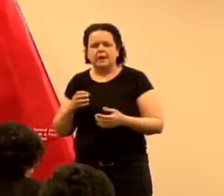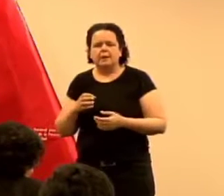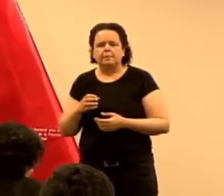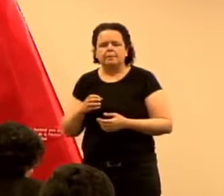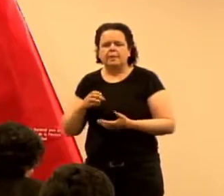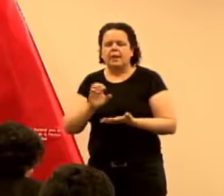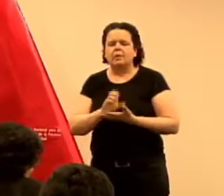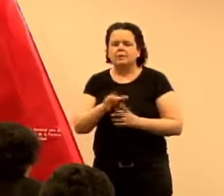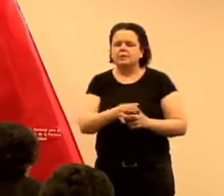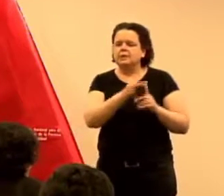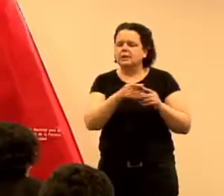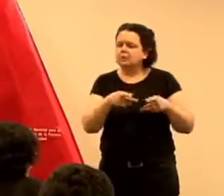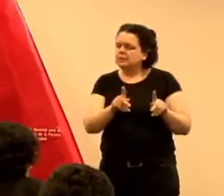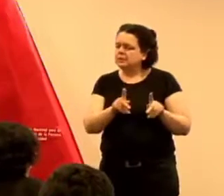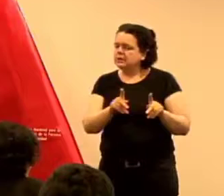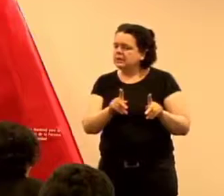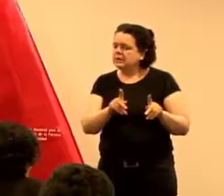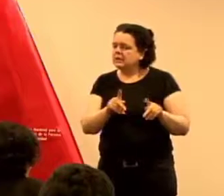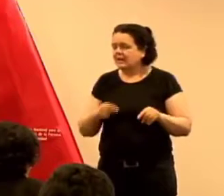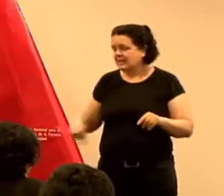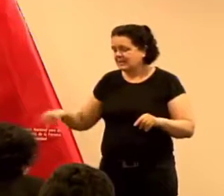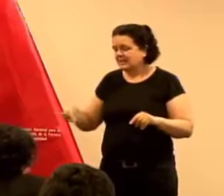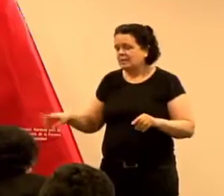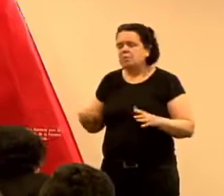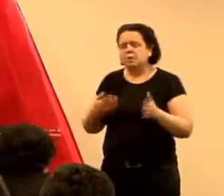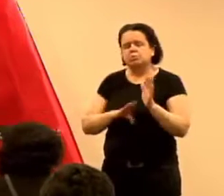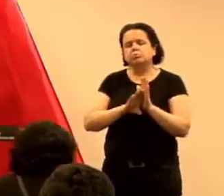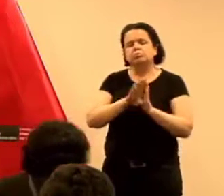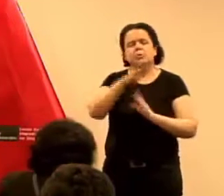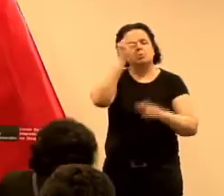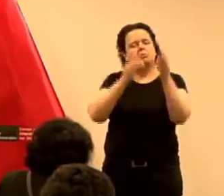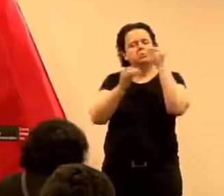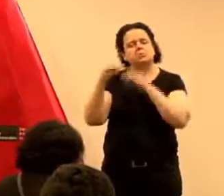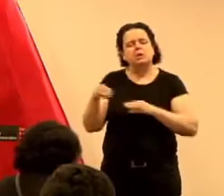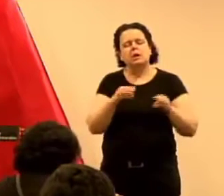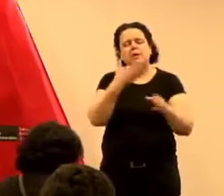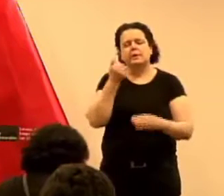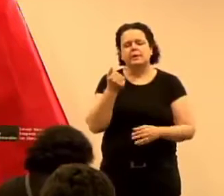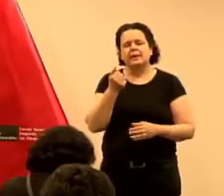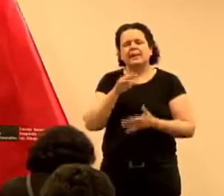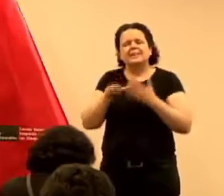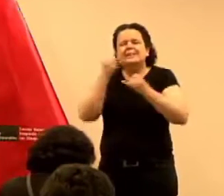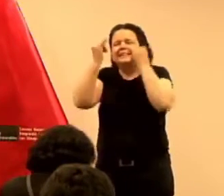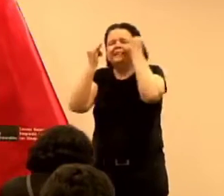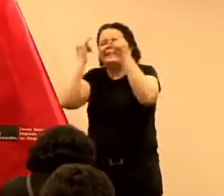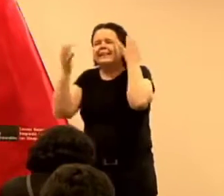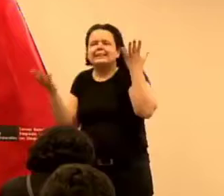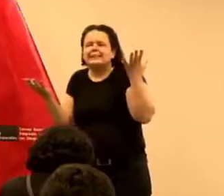especial es la que va a permitir a sus niños desarrollarse de mejor manera y aprender de mejor manera. Toda esa percepción